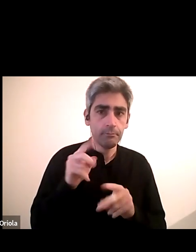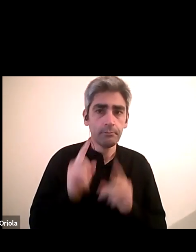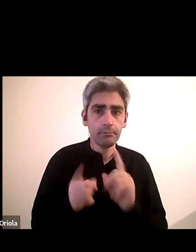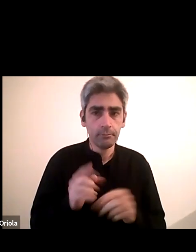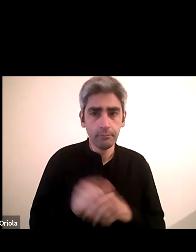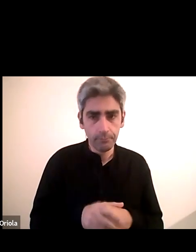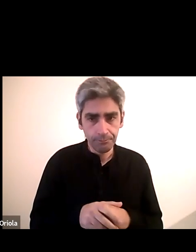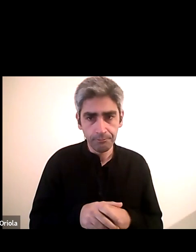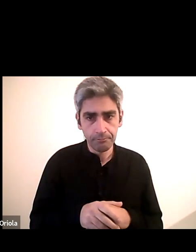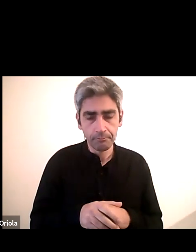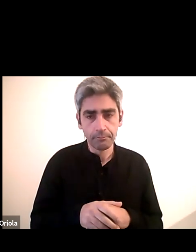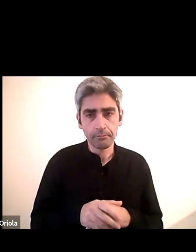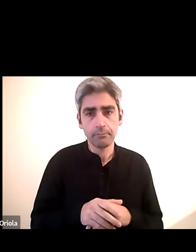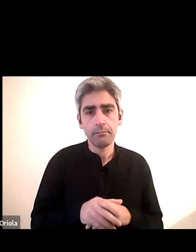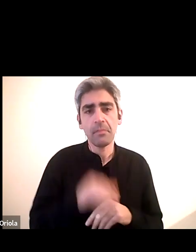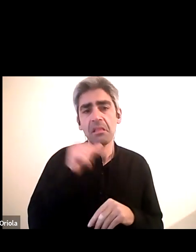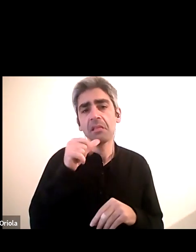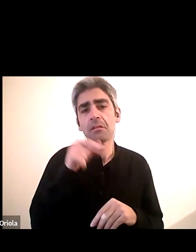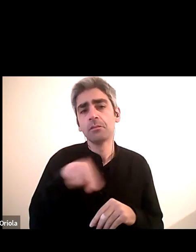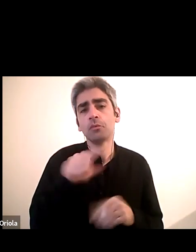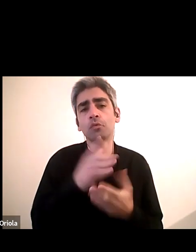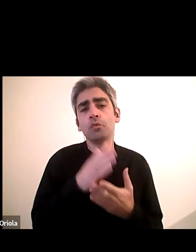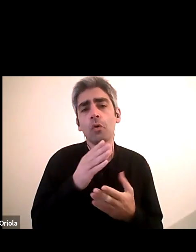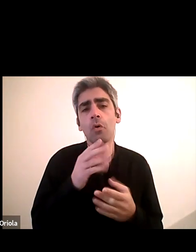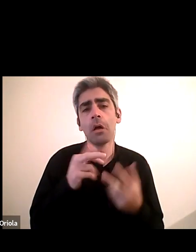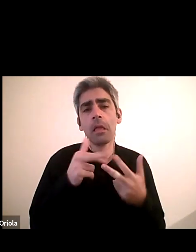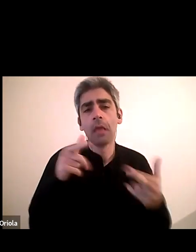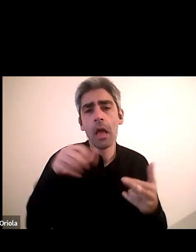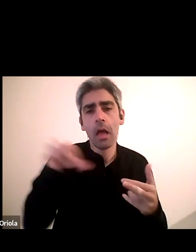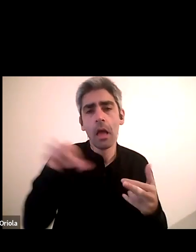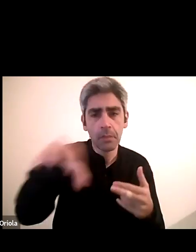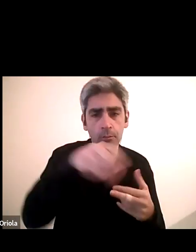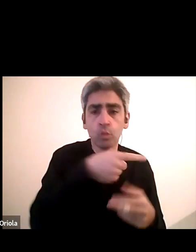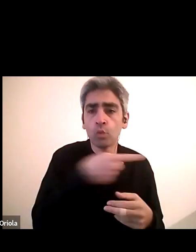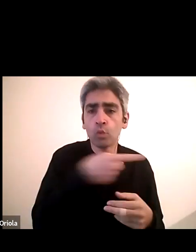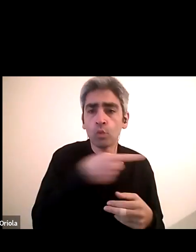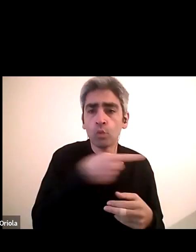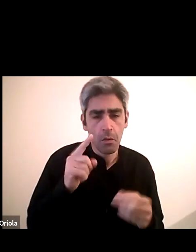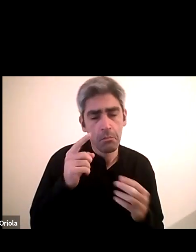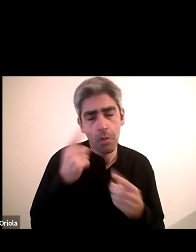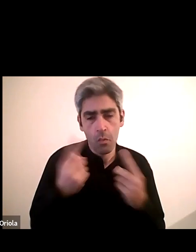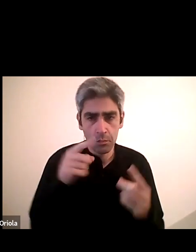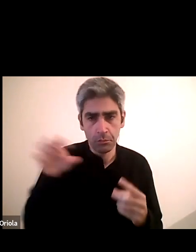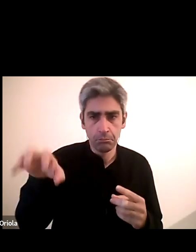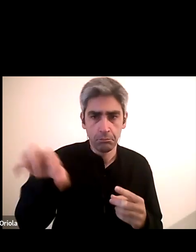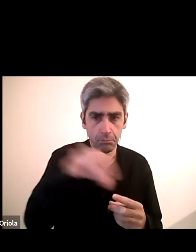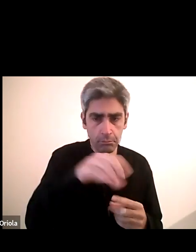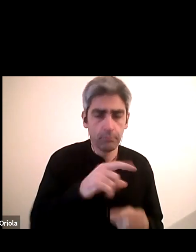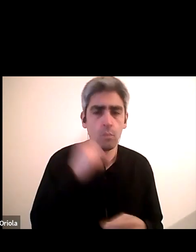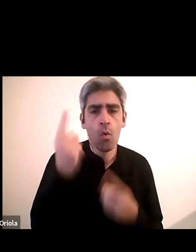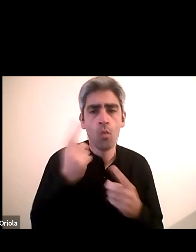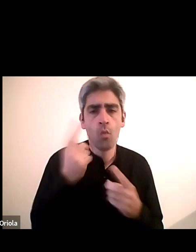que basicamente só autarquias, e não todas, só autarquias, alguns